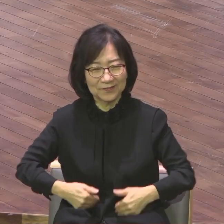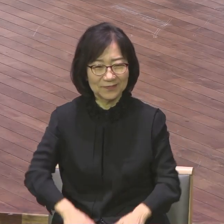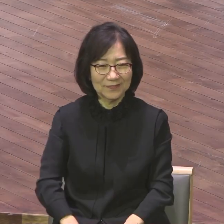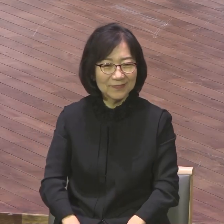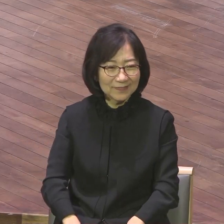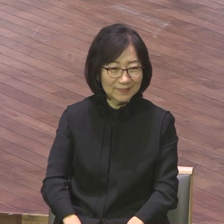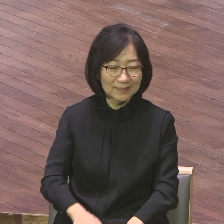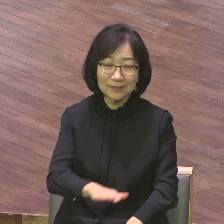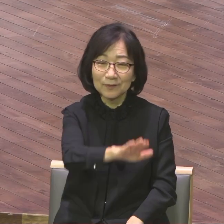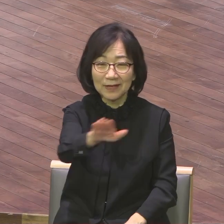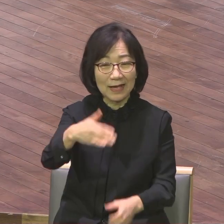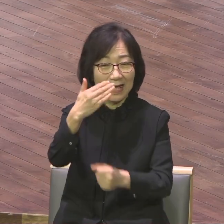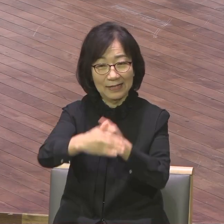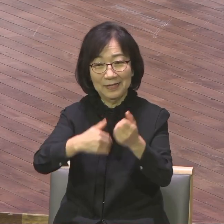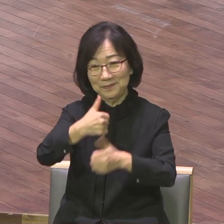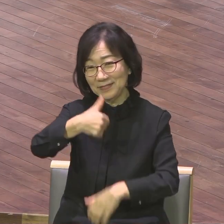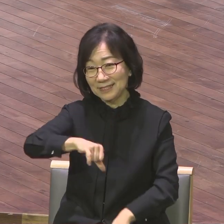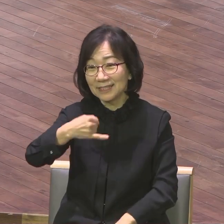본분이 그렇습니다.